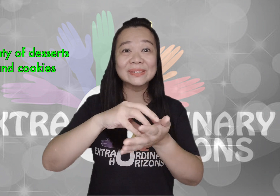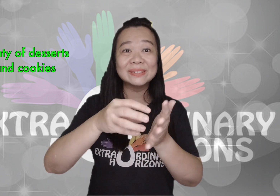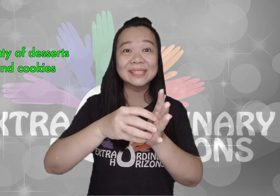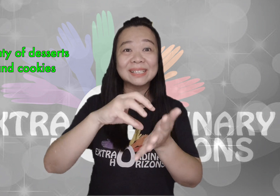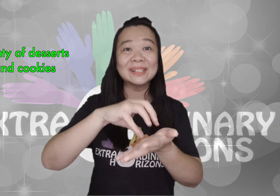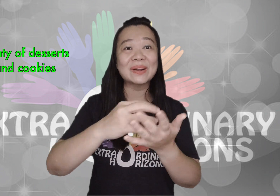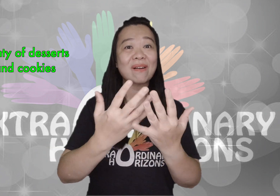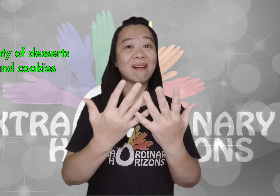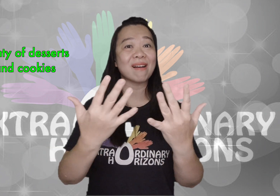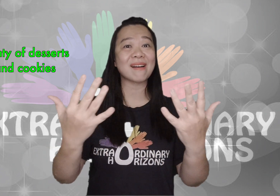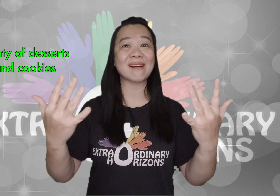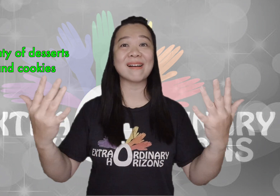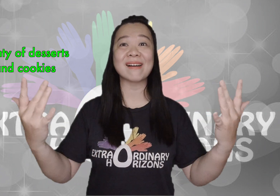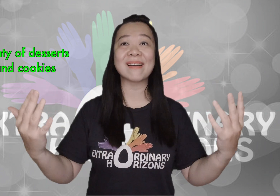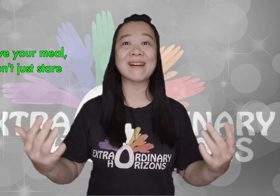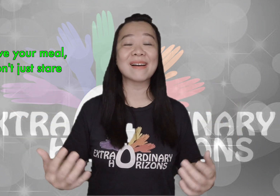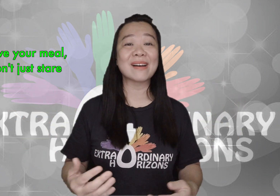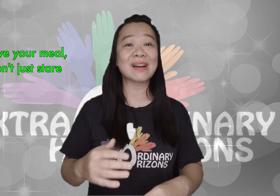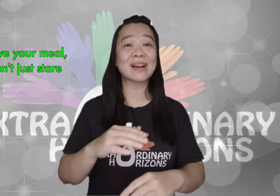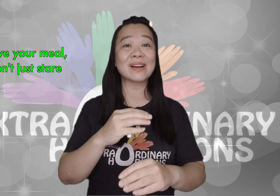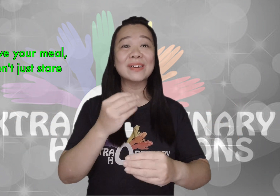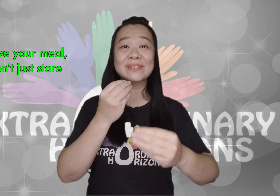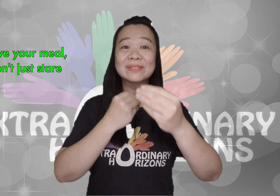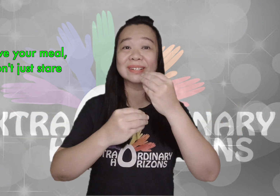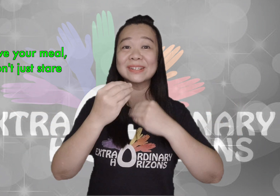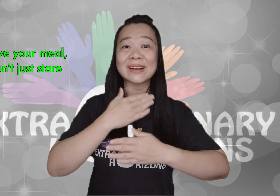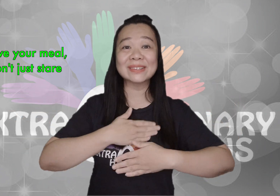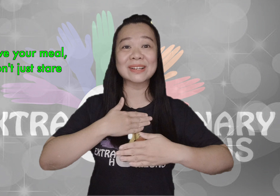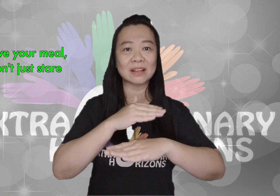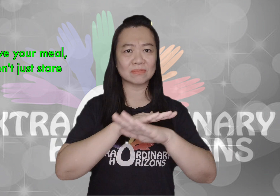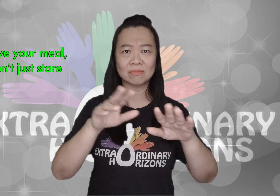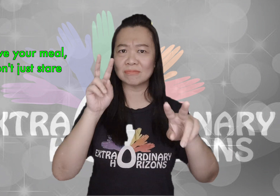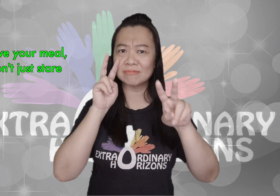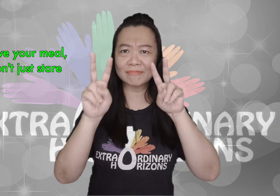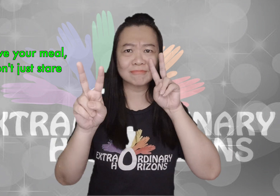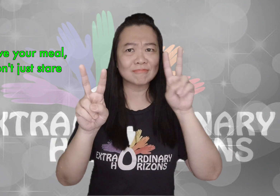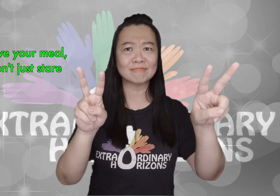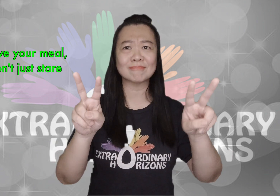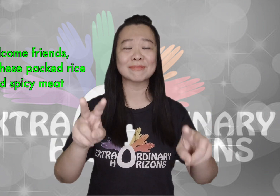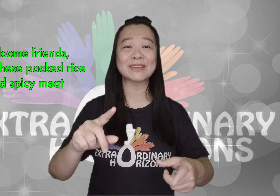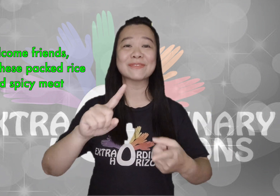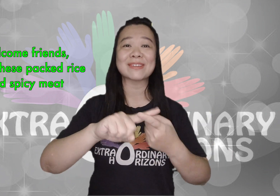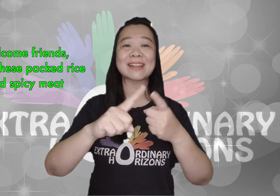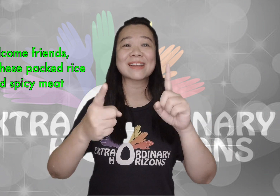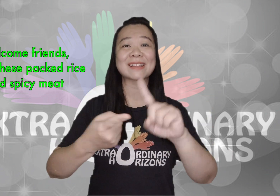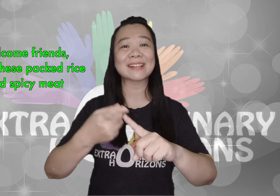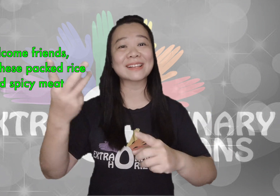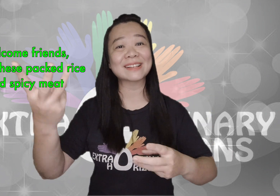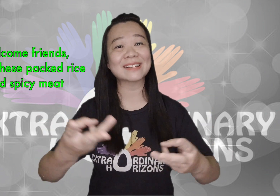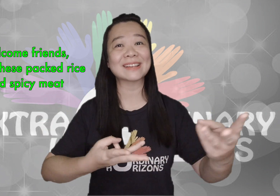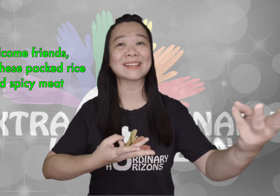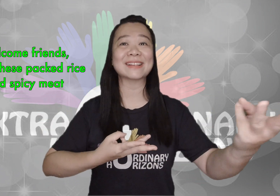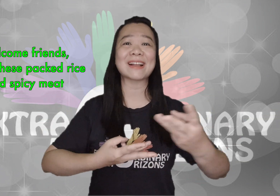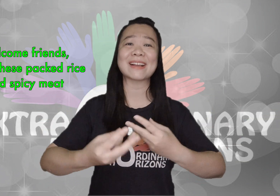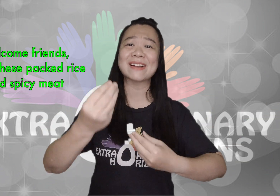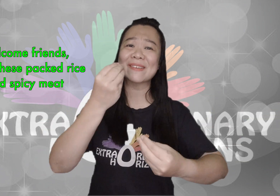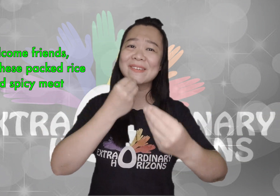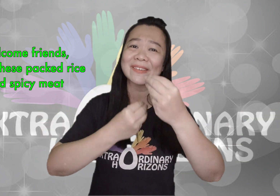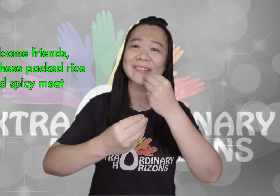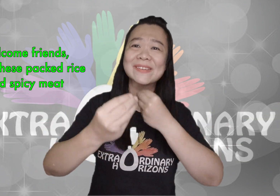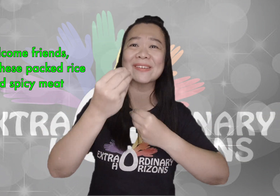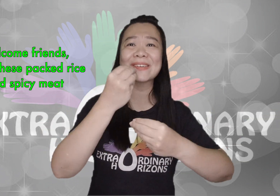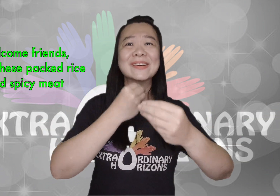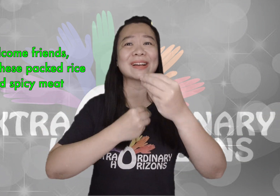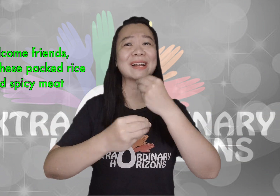Beranikamah Macam makanlah Jangan hanya dipandang Keempat rendang Sila